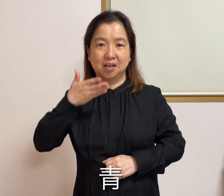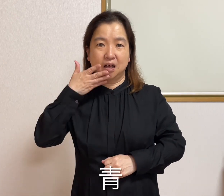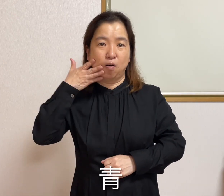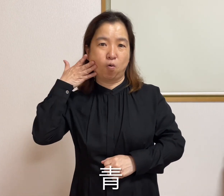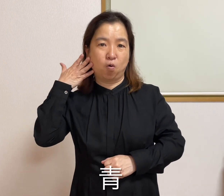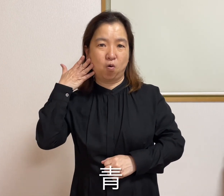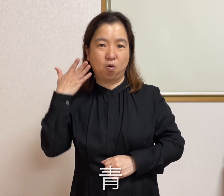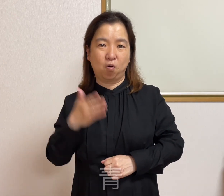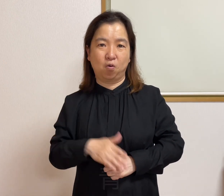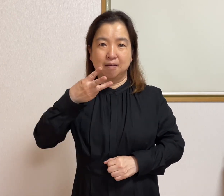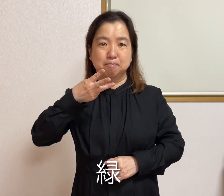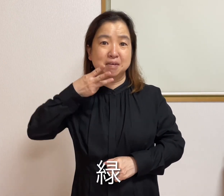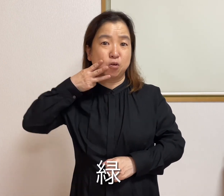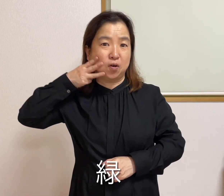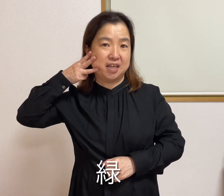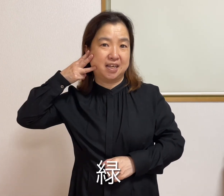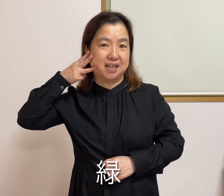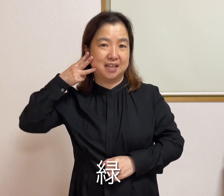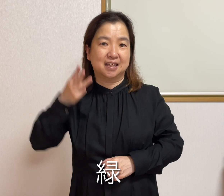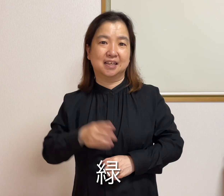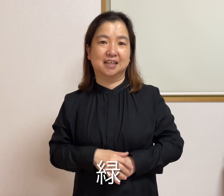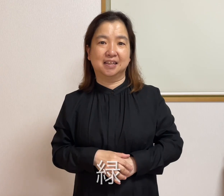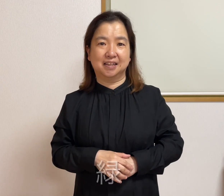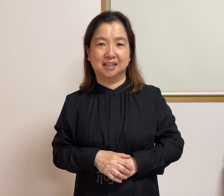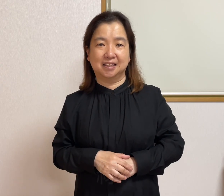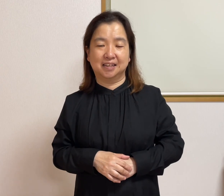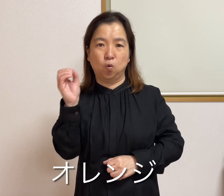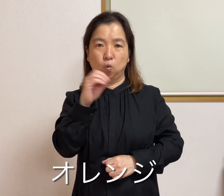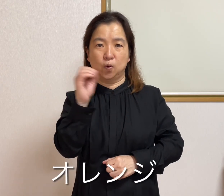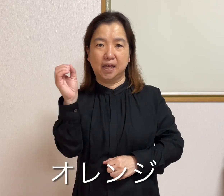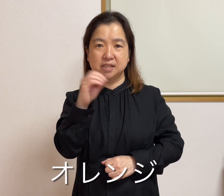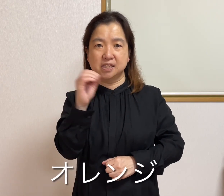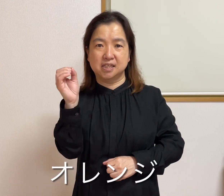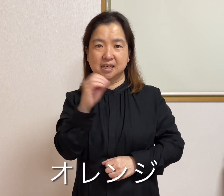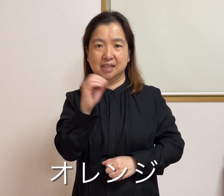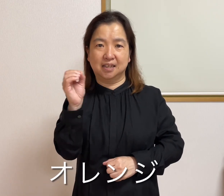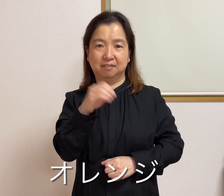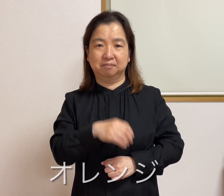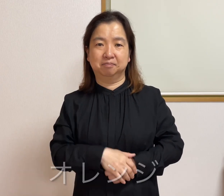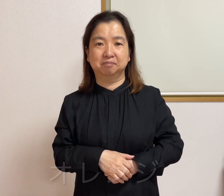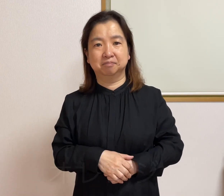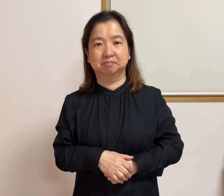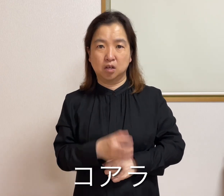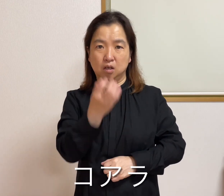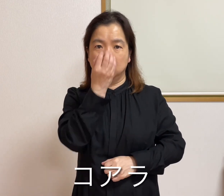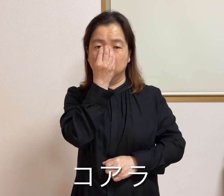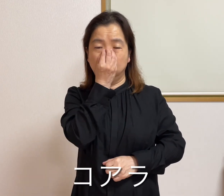黄色、青、緑、オレンジ、コアラ、